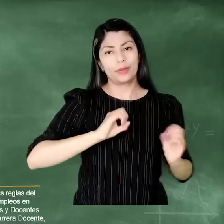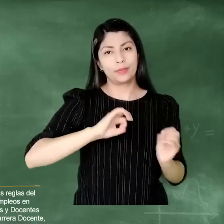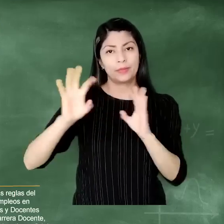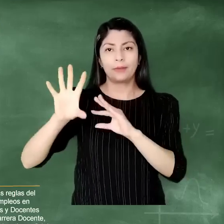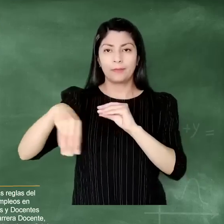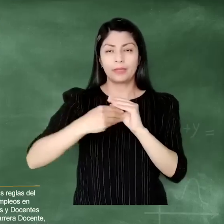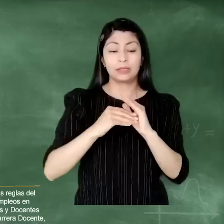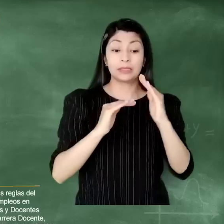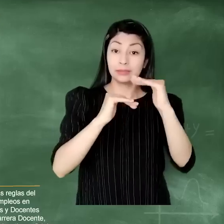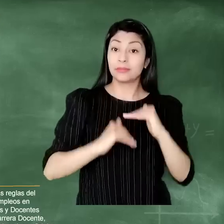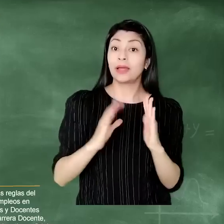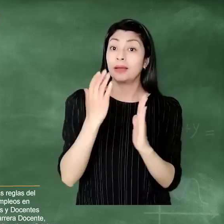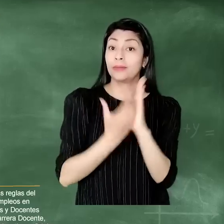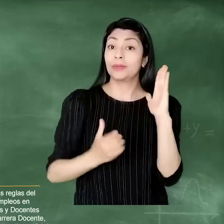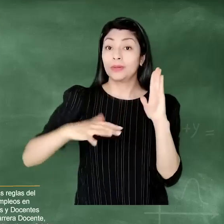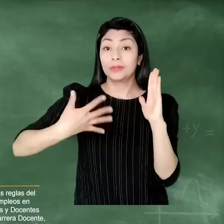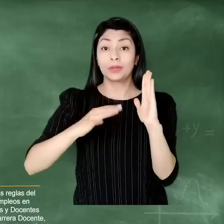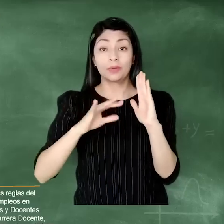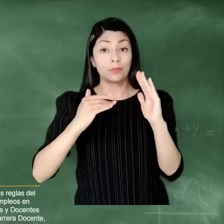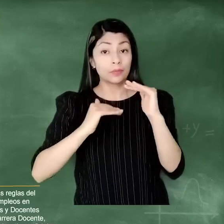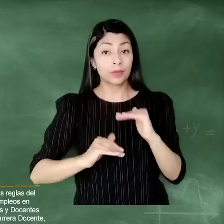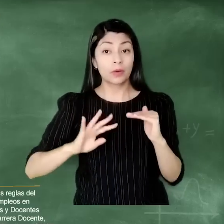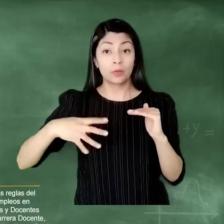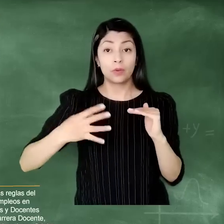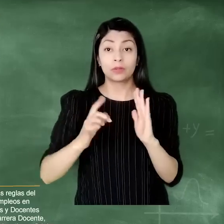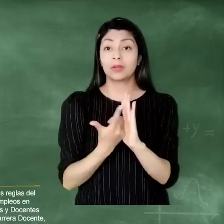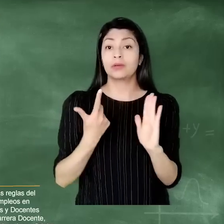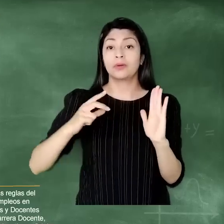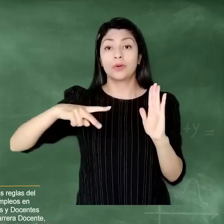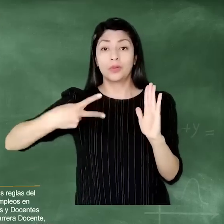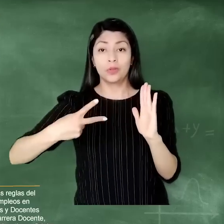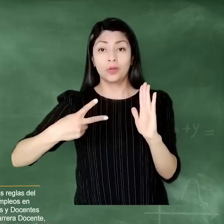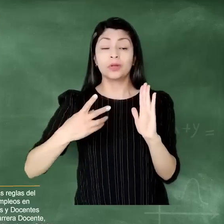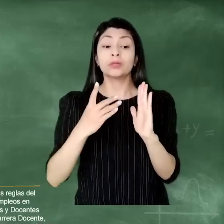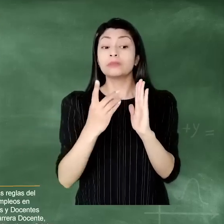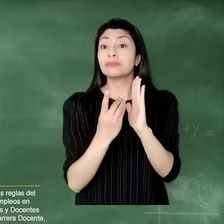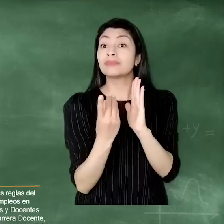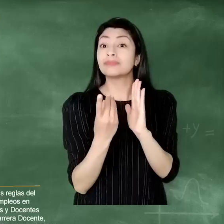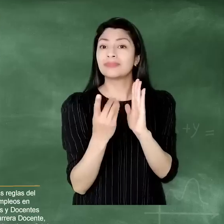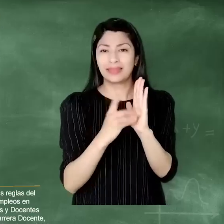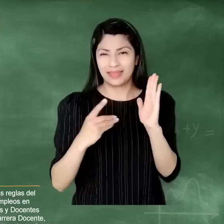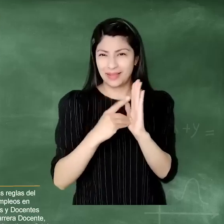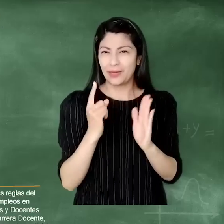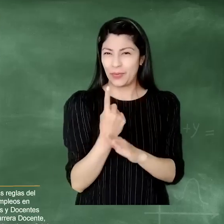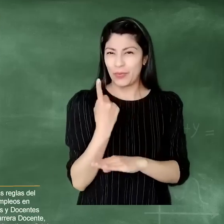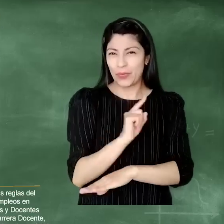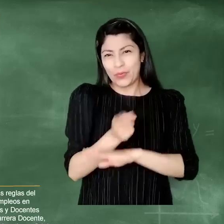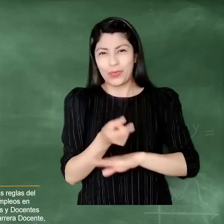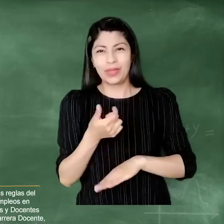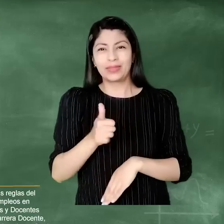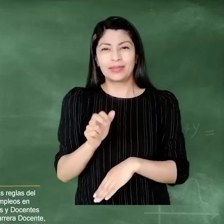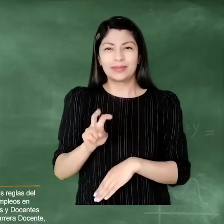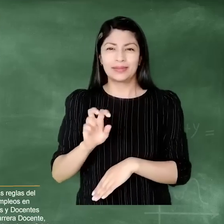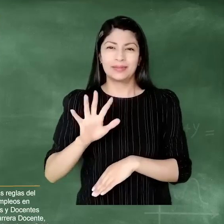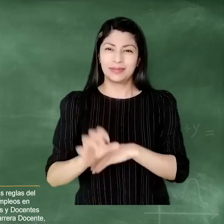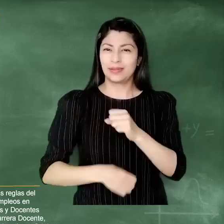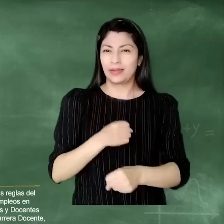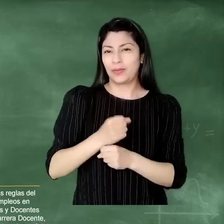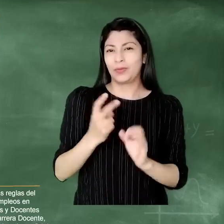sección 2, capítulo 2, título 5, parte 4, libro 2 del Decreto Único